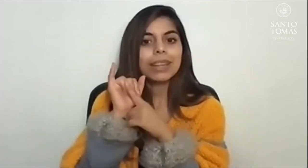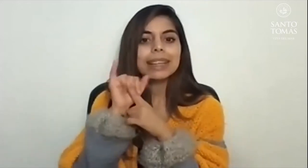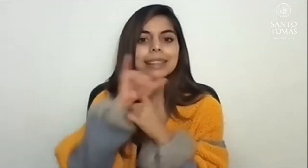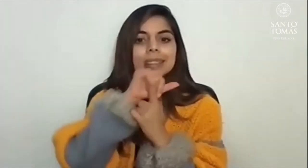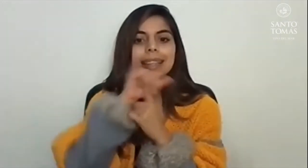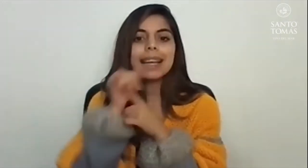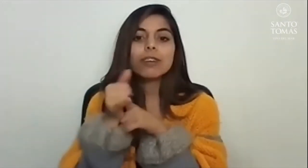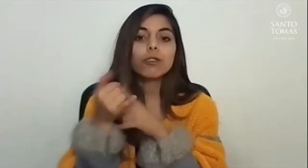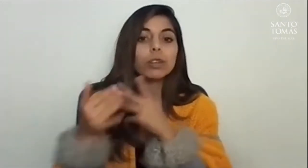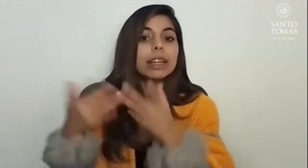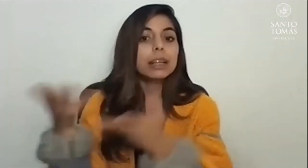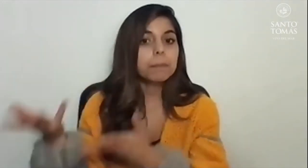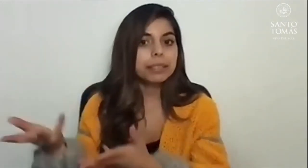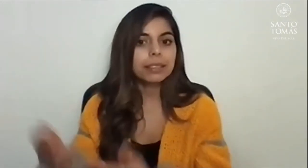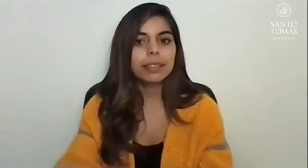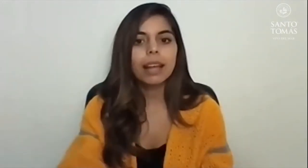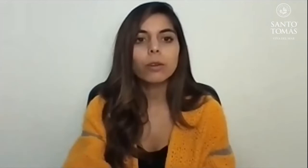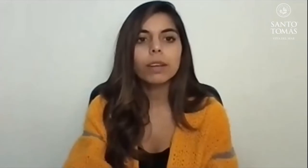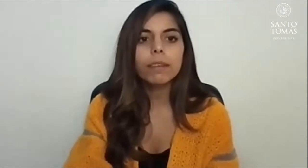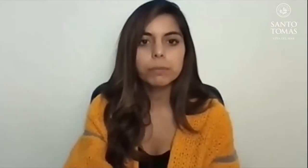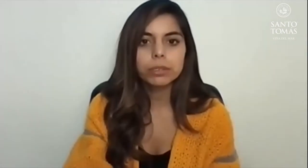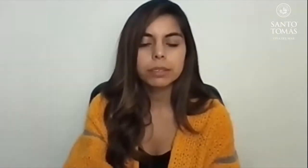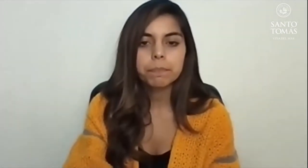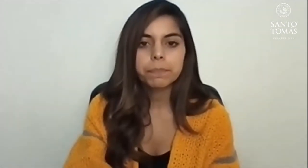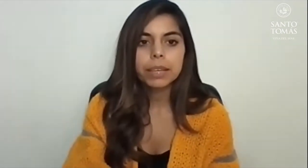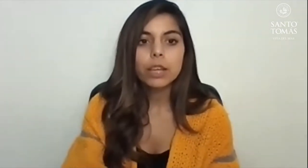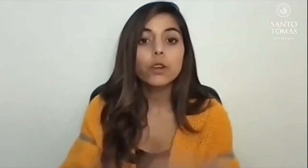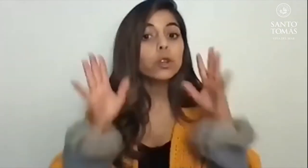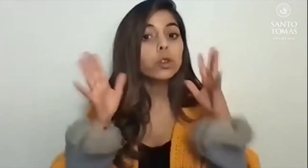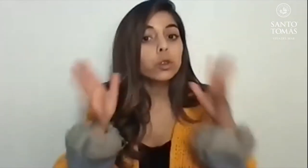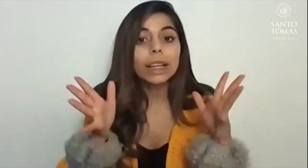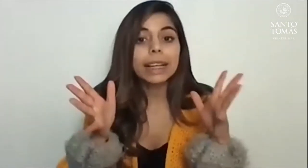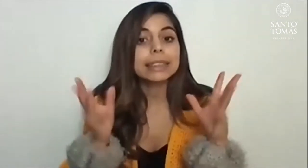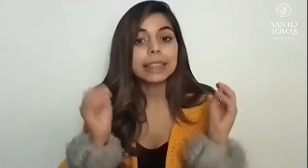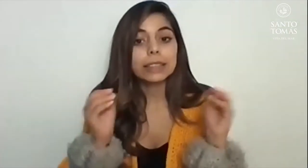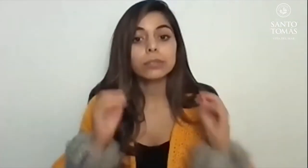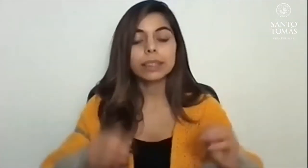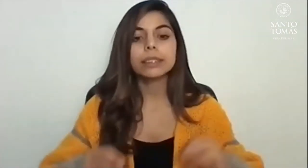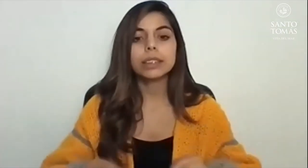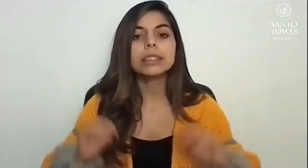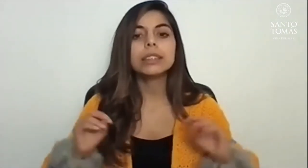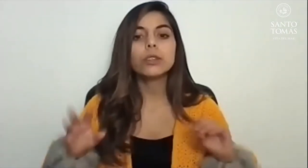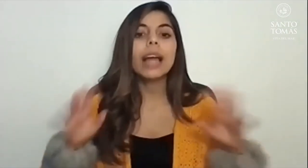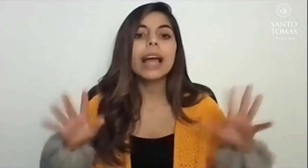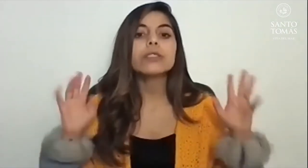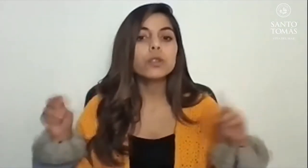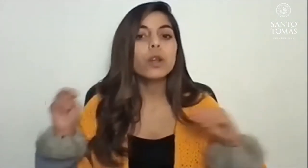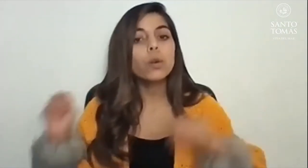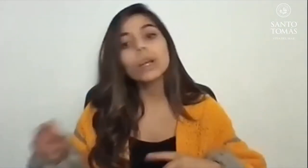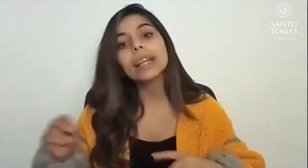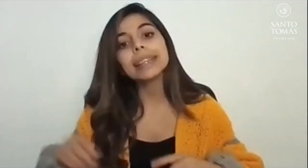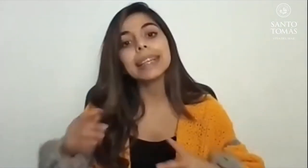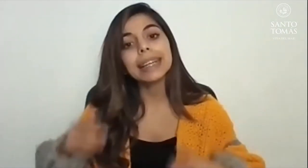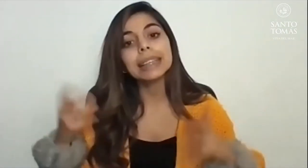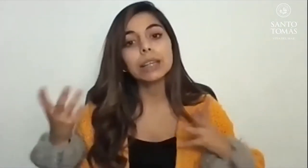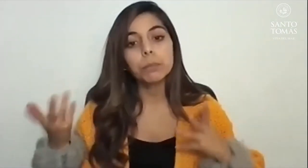que esta seña es icónica y representa algo que vemos? No todas las señas son así, sino que solo algunas tienen esta